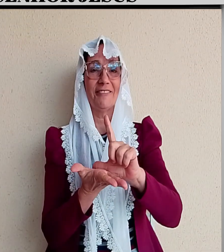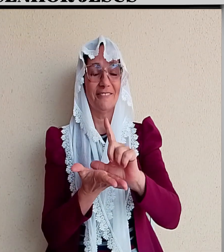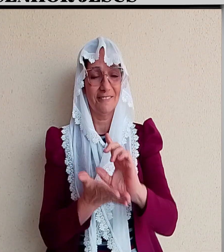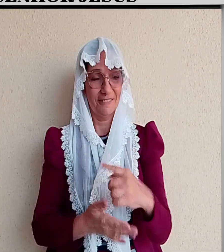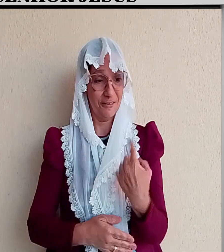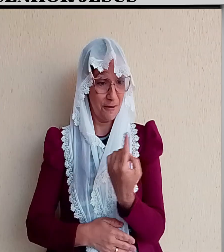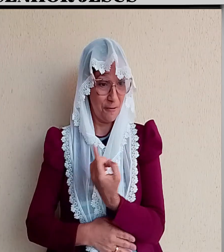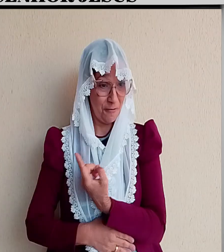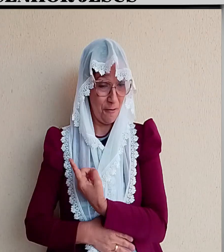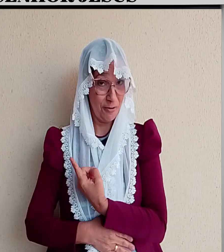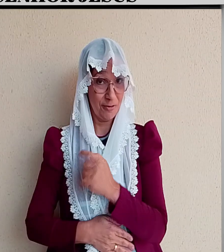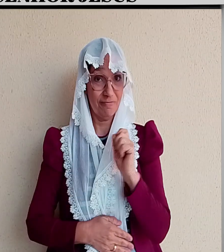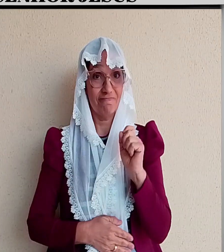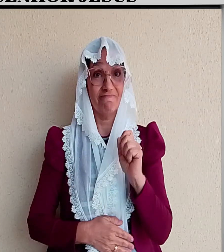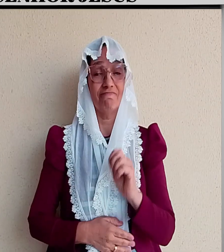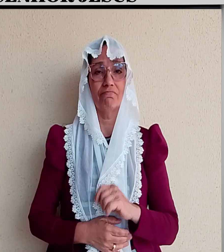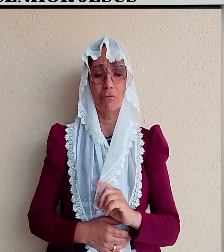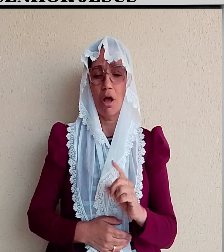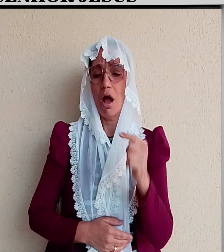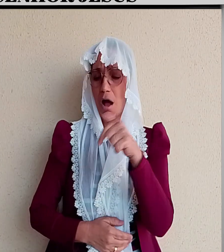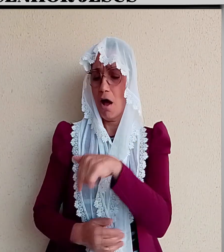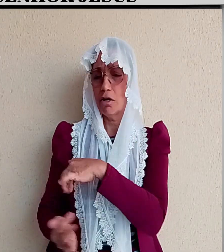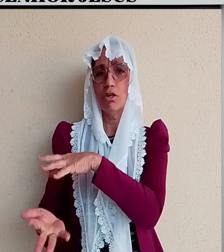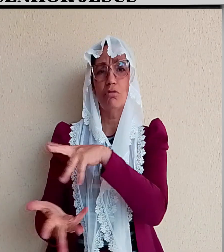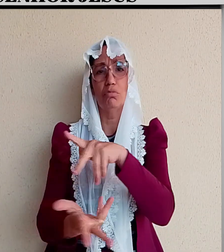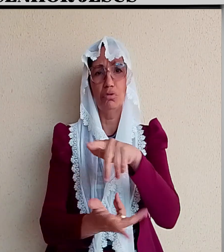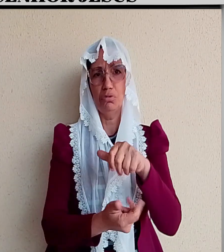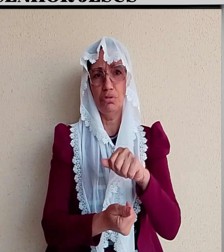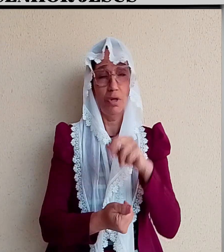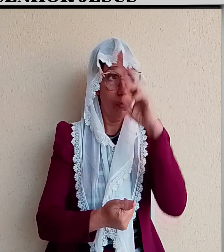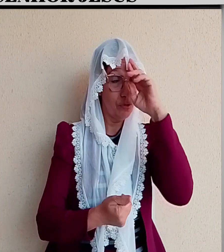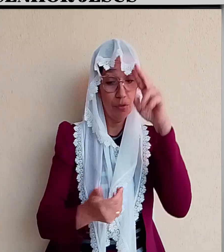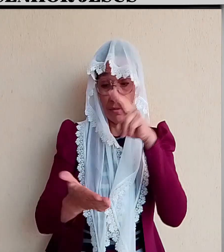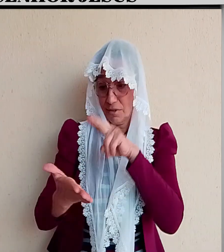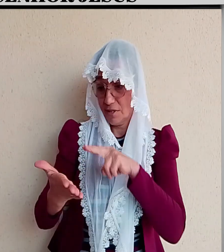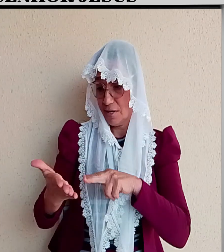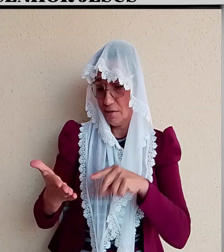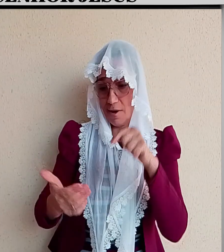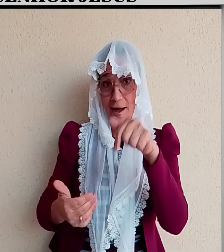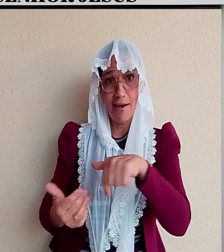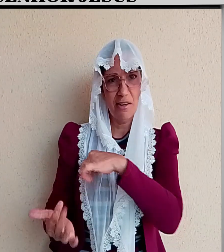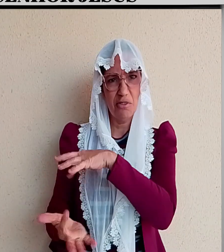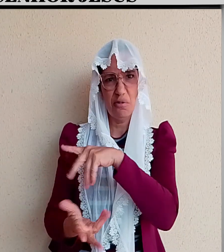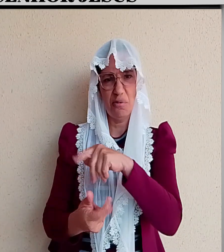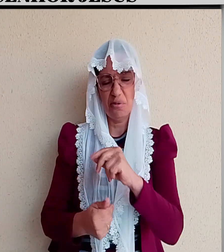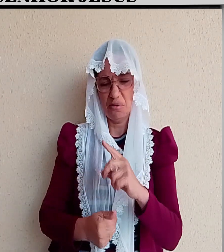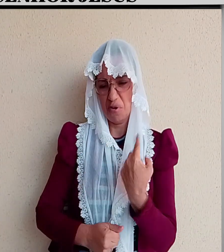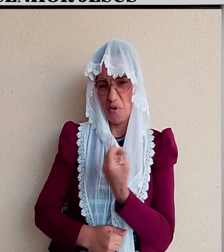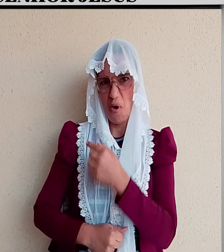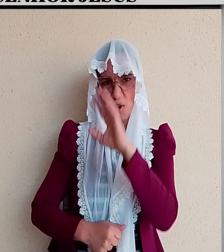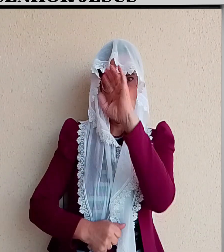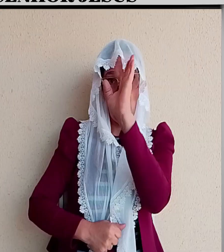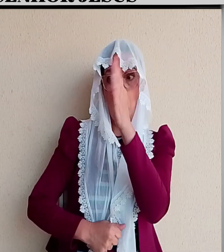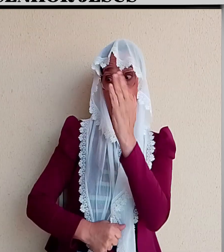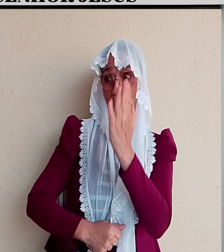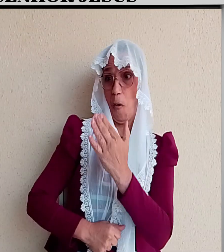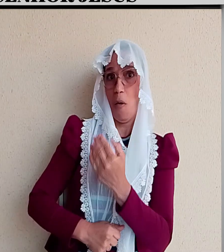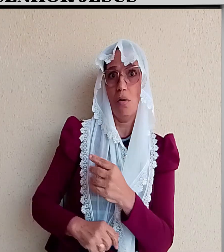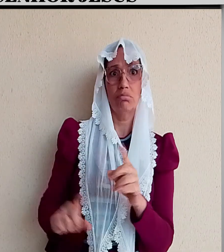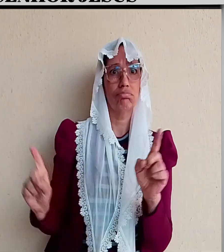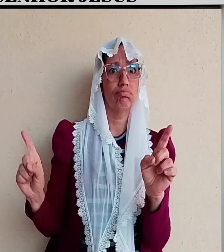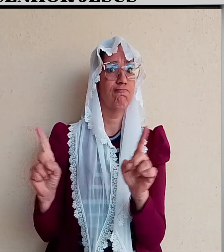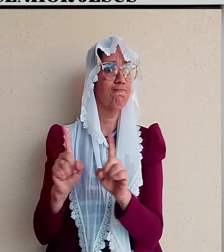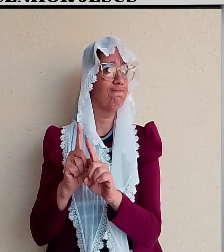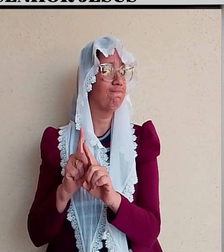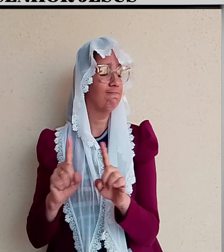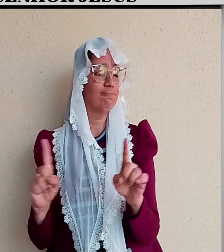um segredo, mais um mistério, aleluia, que aquele que guardou o pão, aquele que guardou, aleluia, aquele